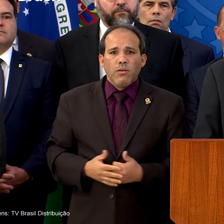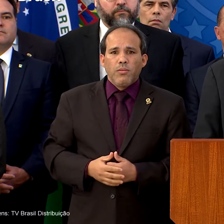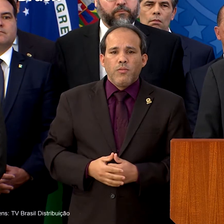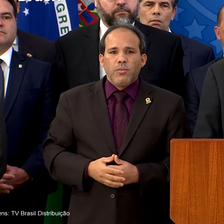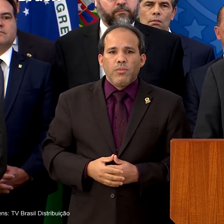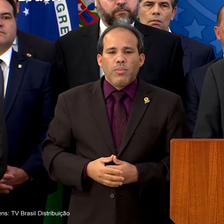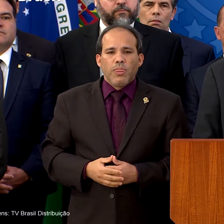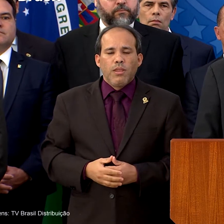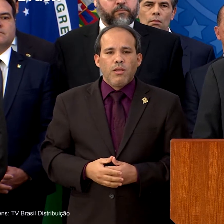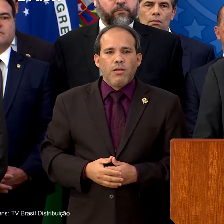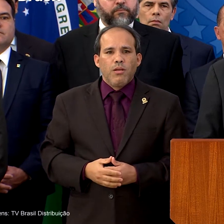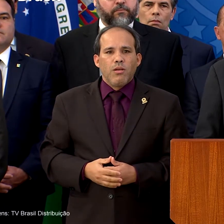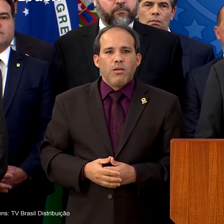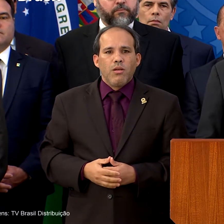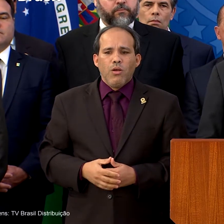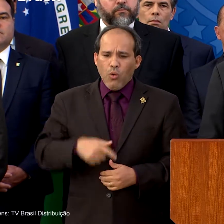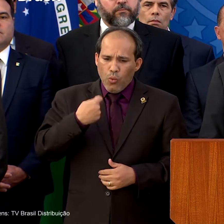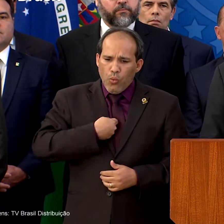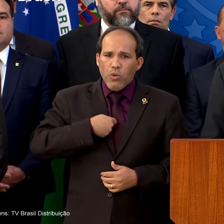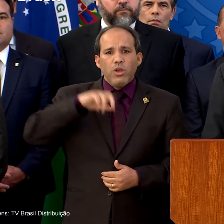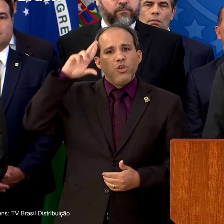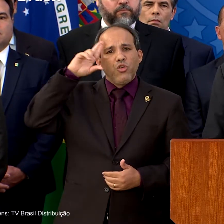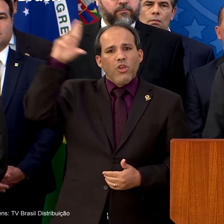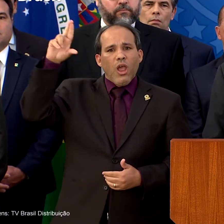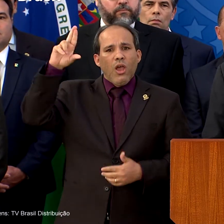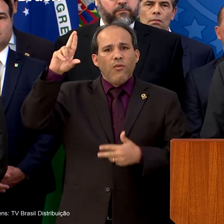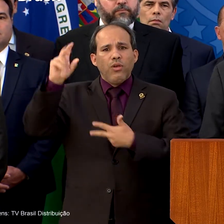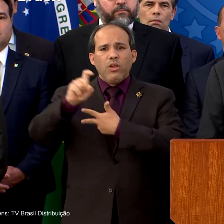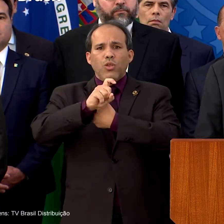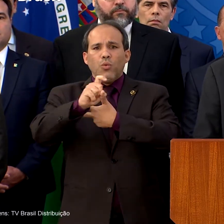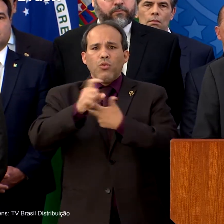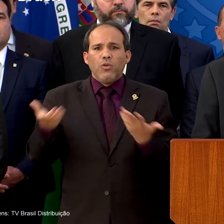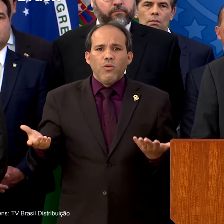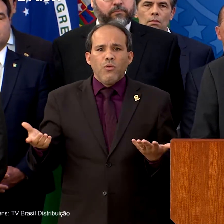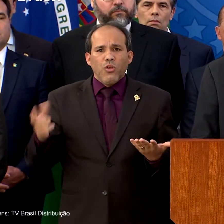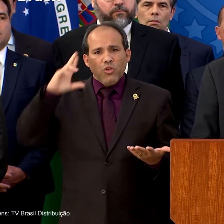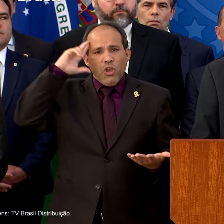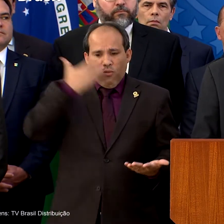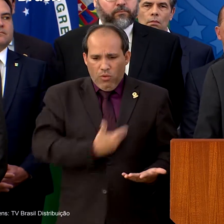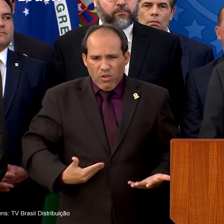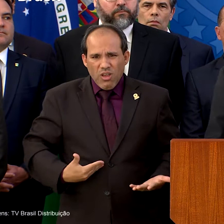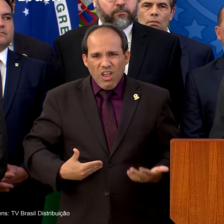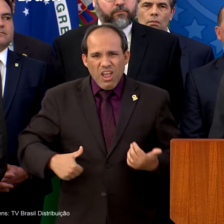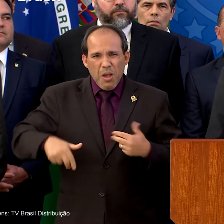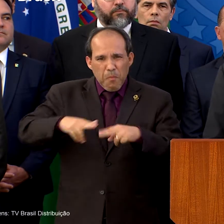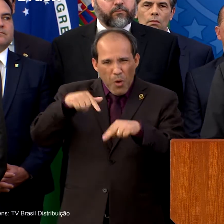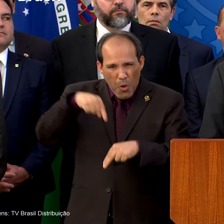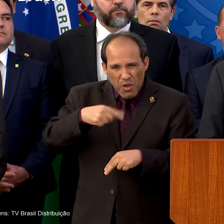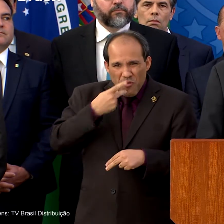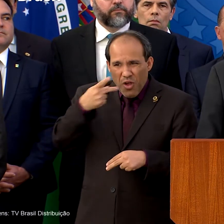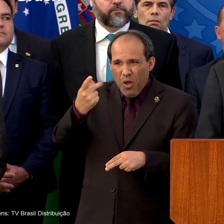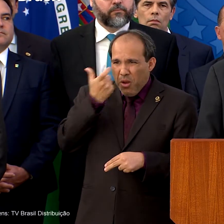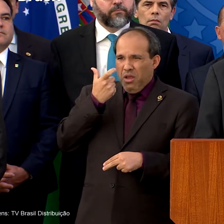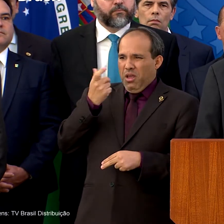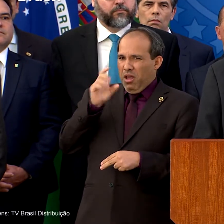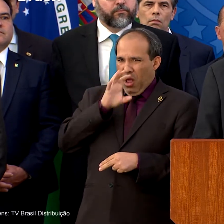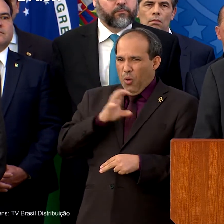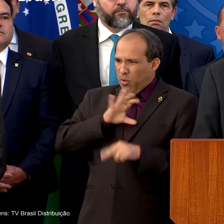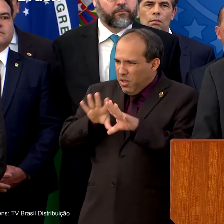que afinal de contas é o chefe de estado e isso é interferir na polícia federal